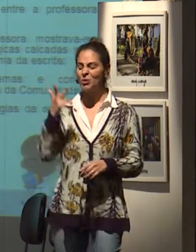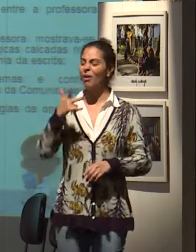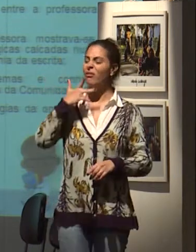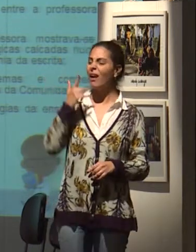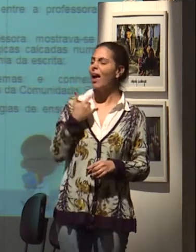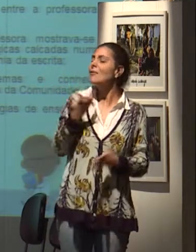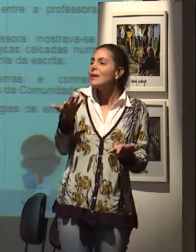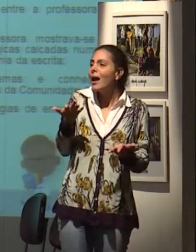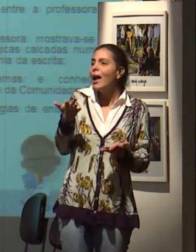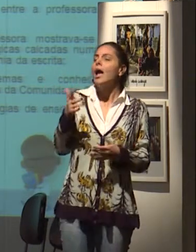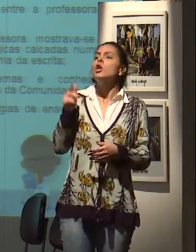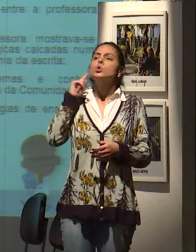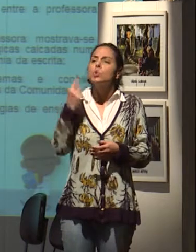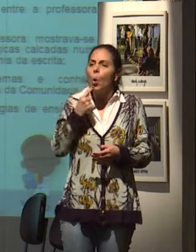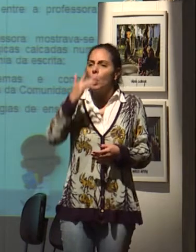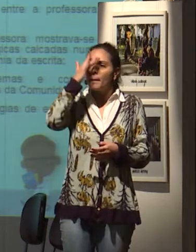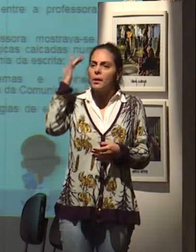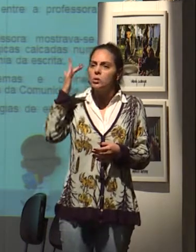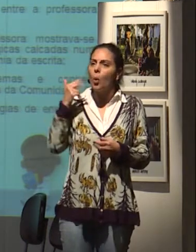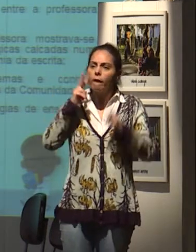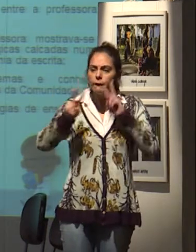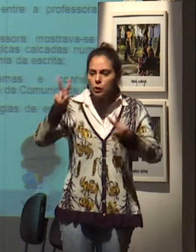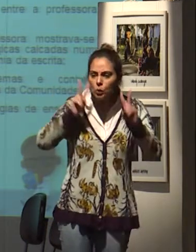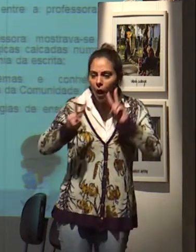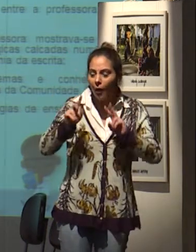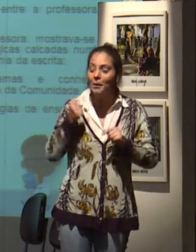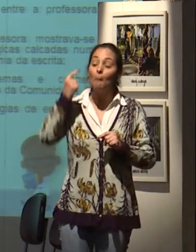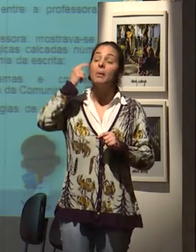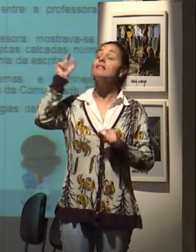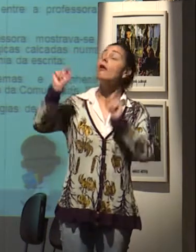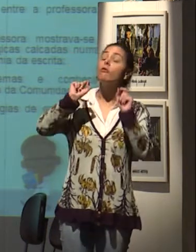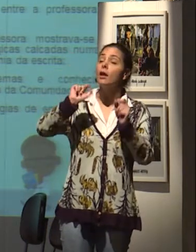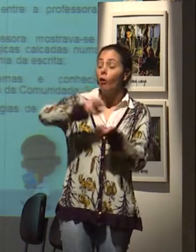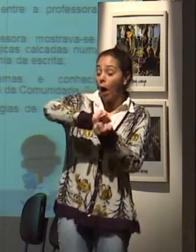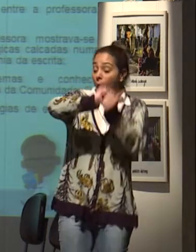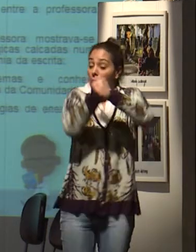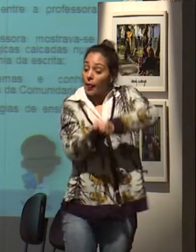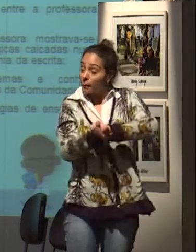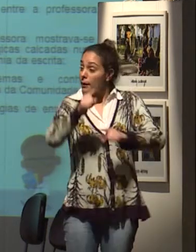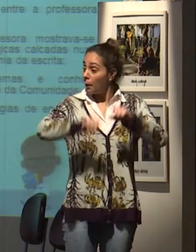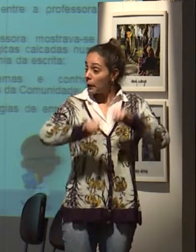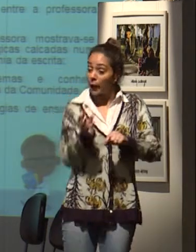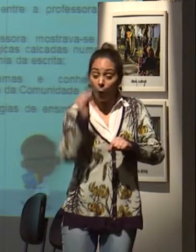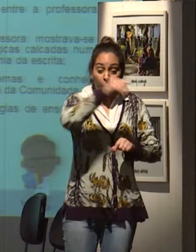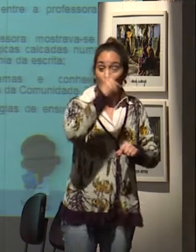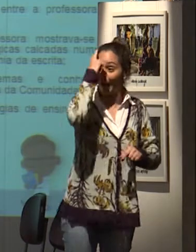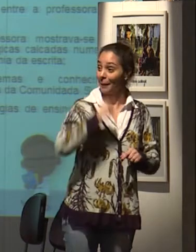de ouvinte, e as pessoas falam, o surdo é uma pessoa visual. E eu pensava que o quê? Essa adaptação de material era